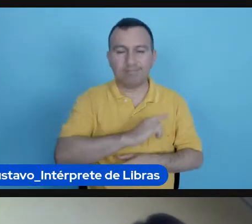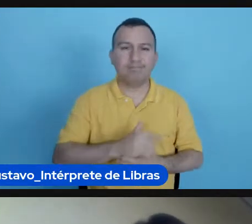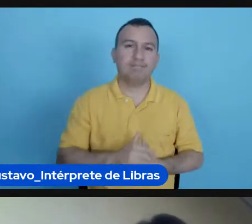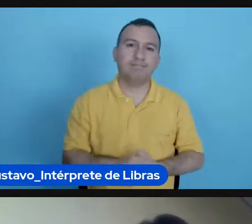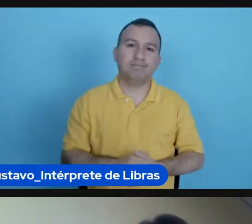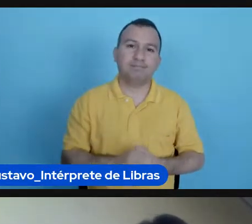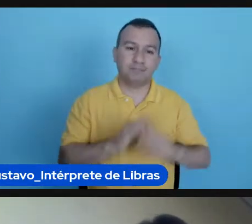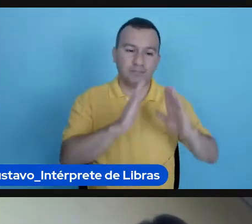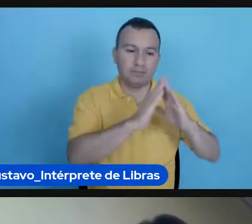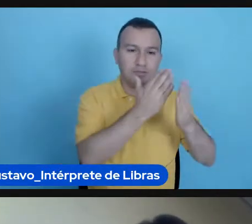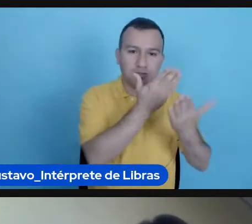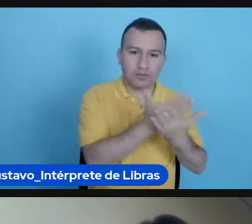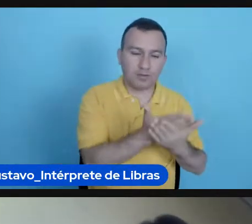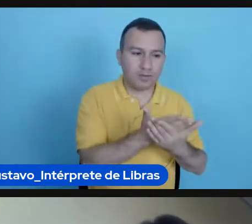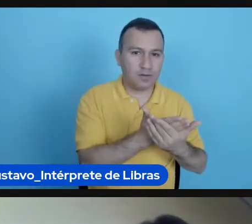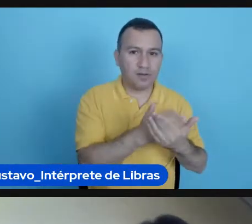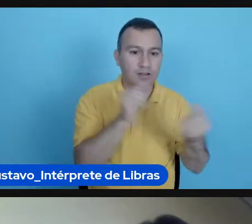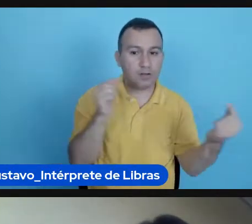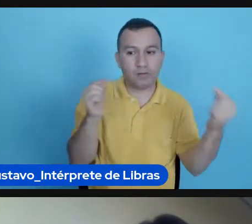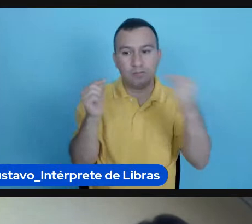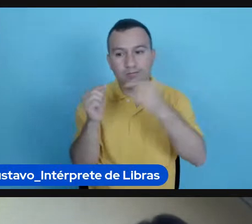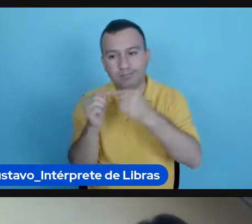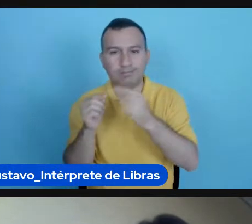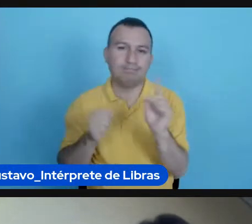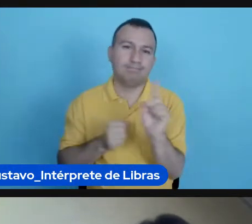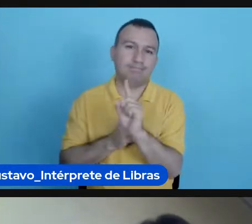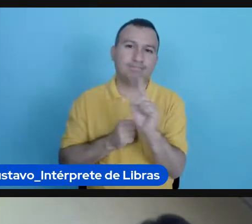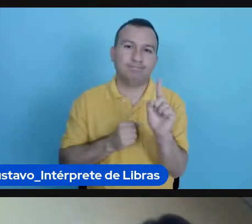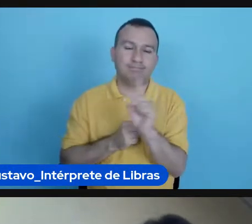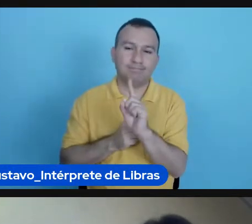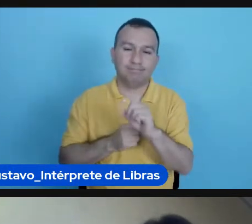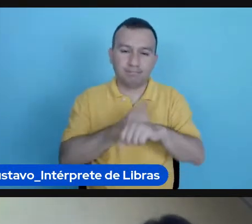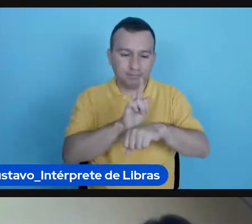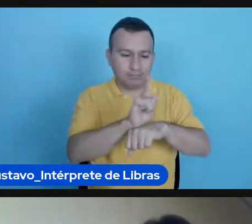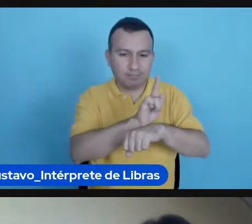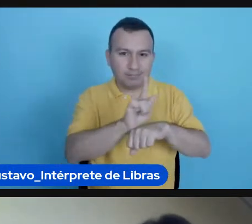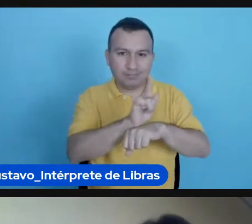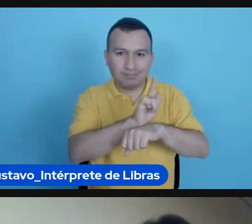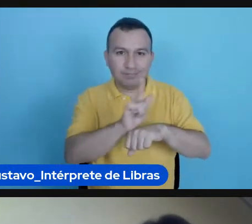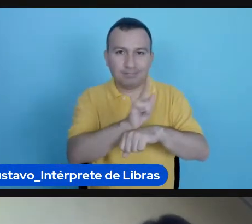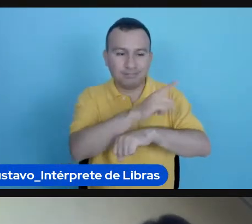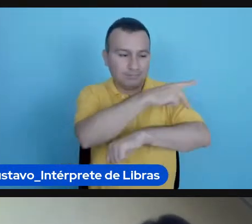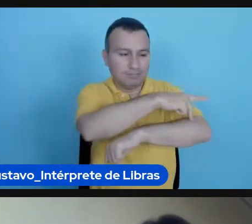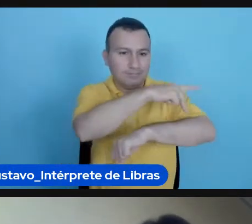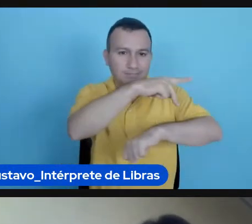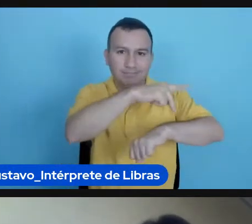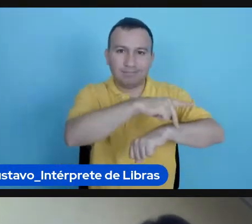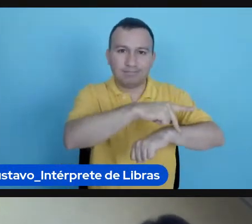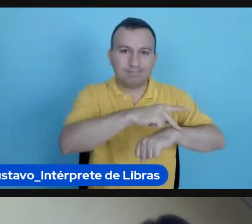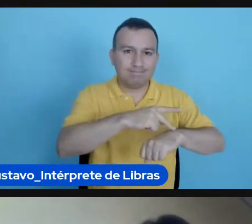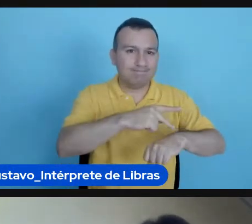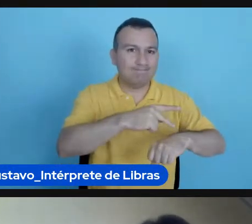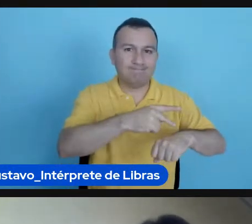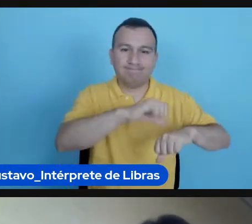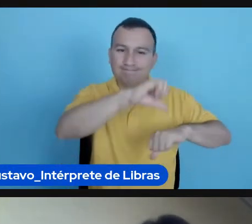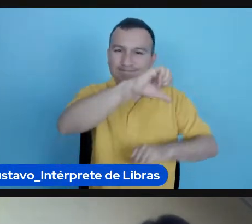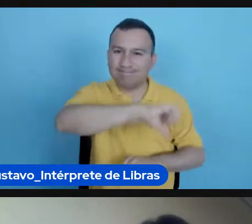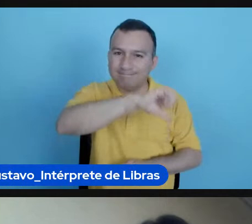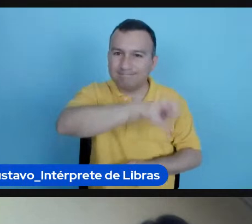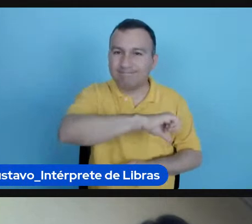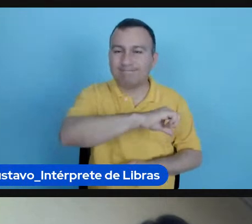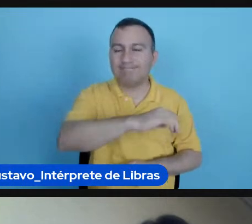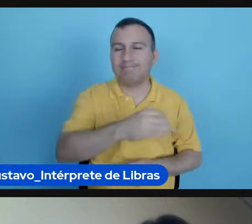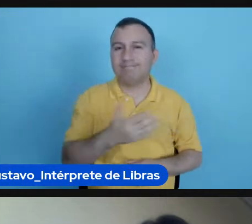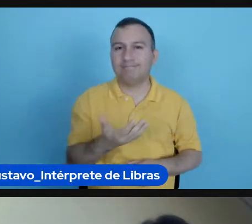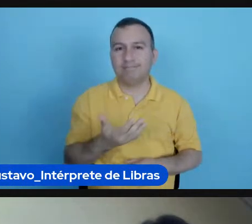adequada, a questão pedagógica, etc. E quando esse sujeito